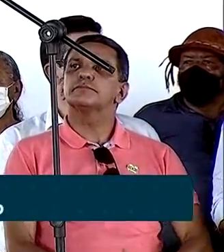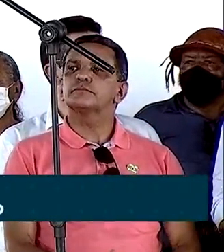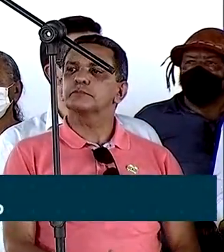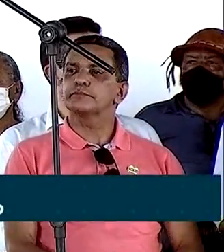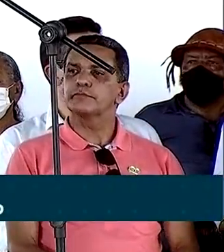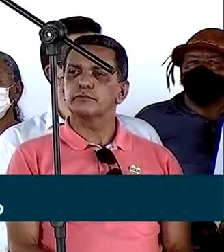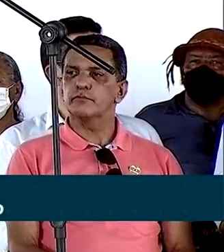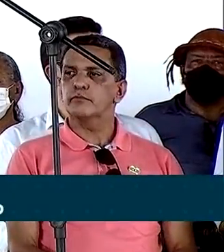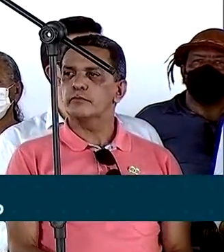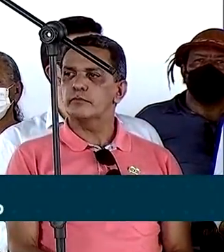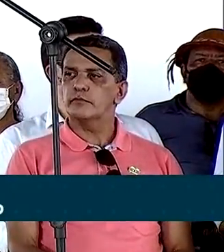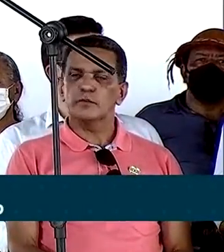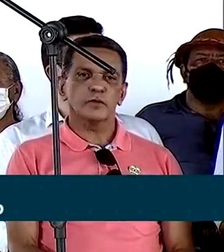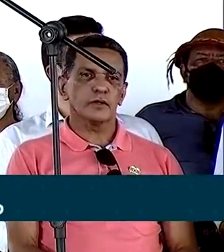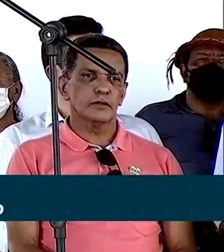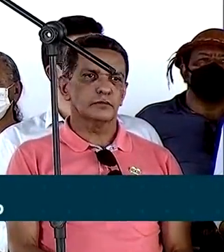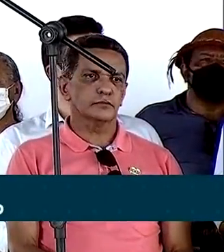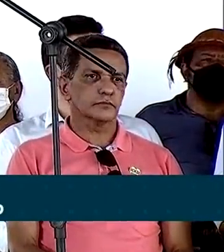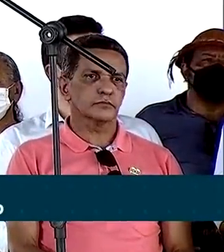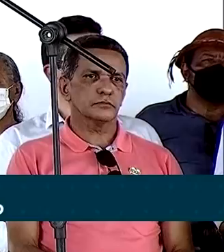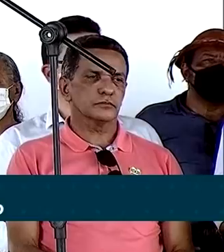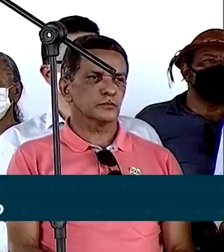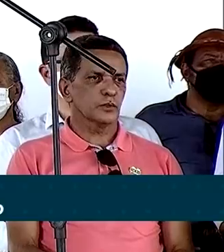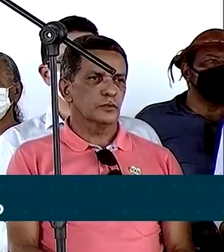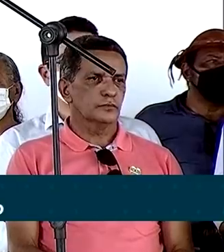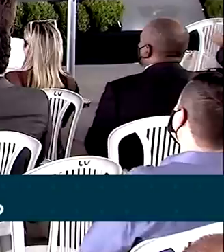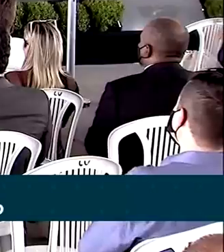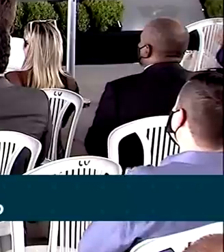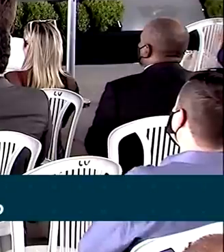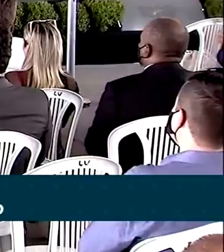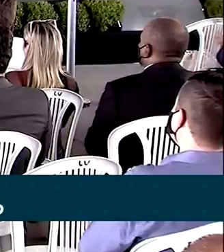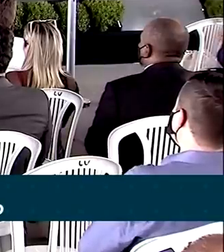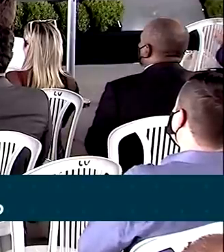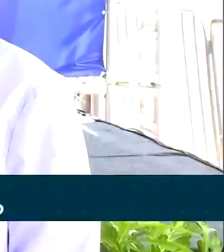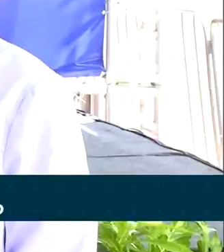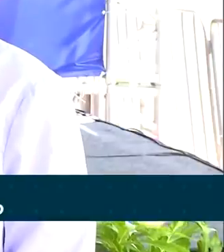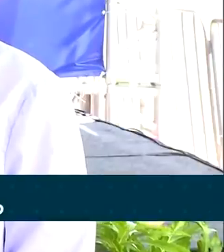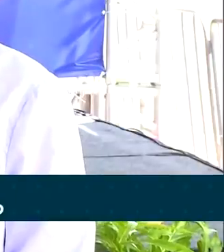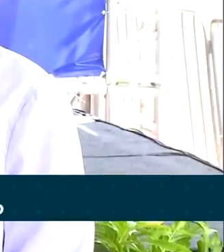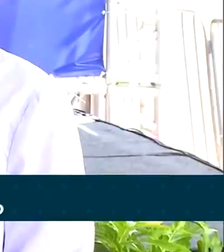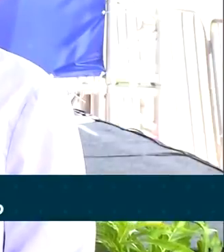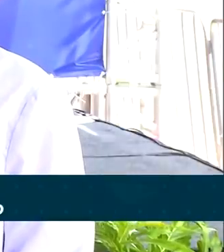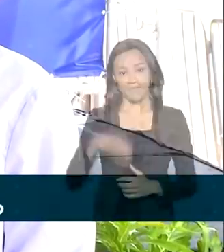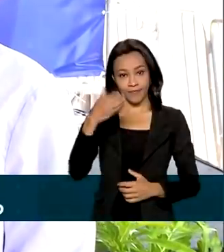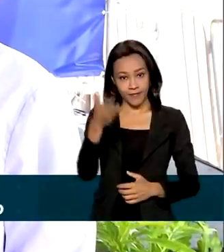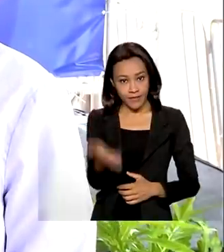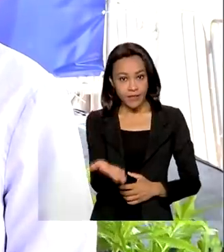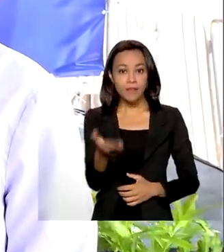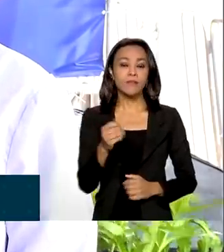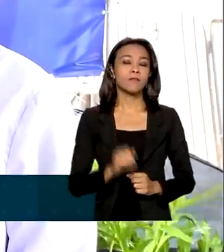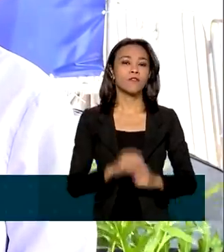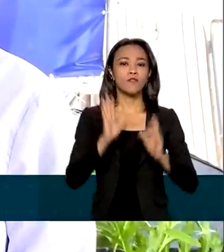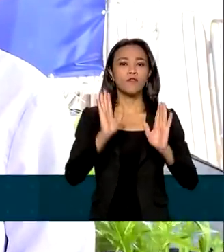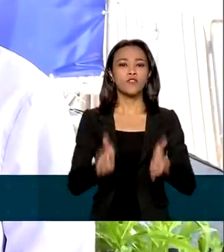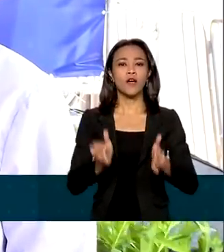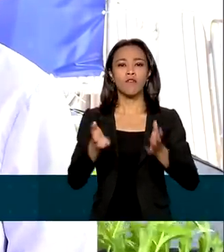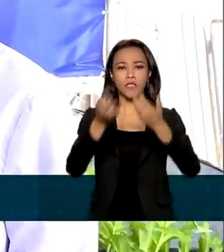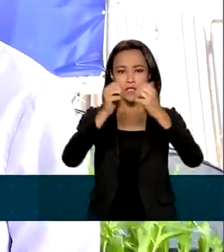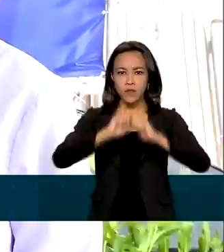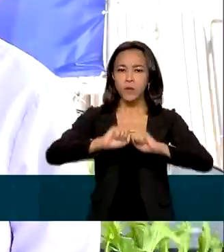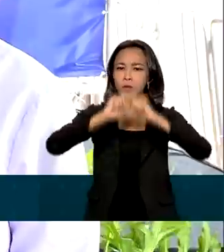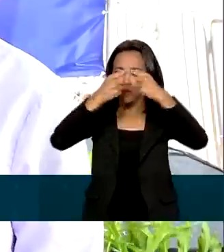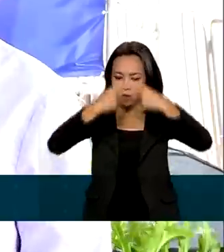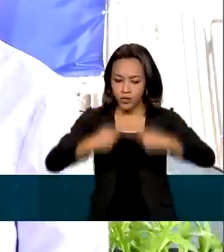Vai reduzir as emissões de gás carbônico em 38%. Num ato simbólico, foi lançada a pedra